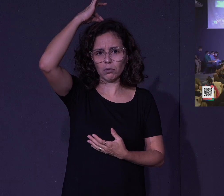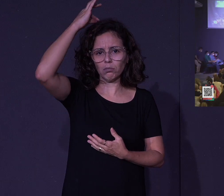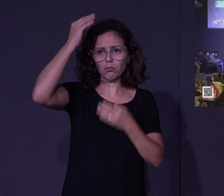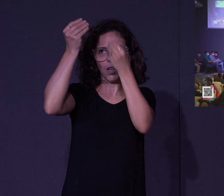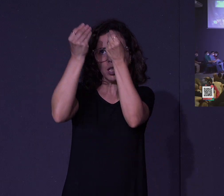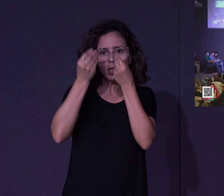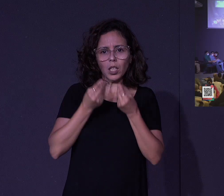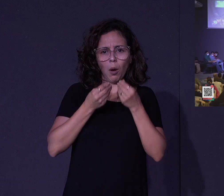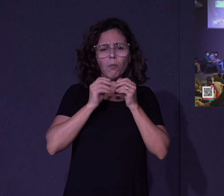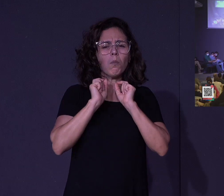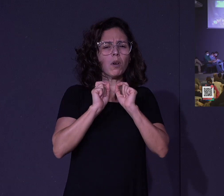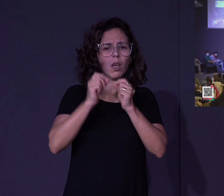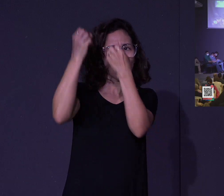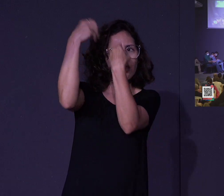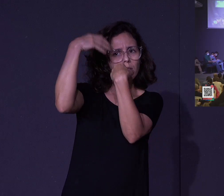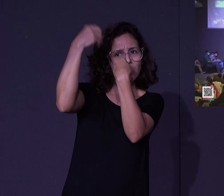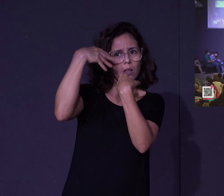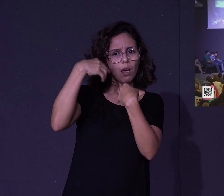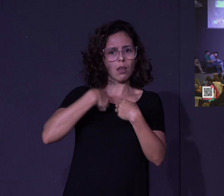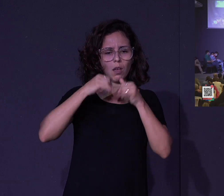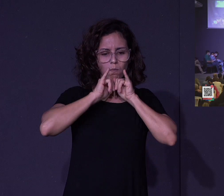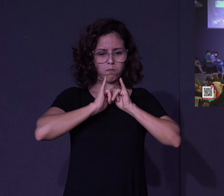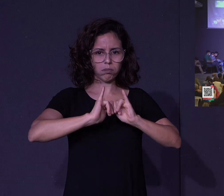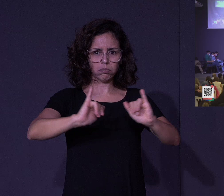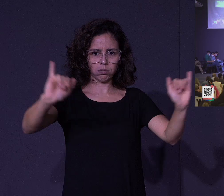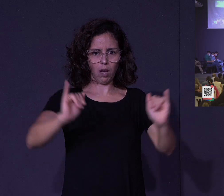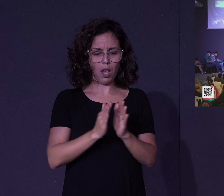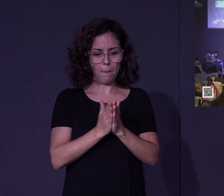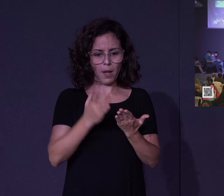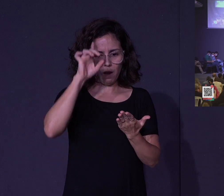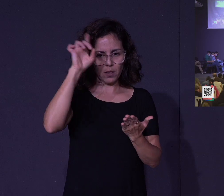coração. Ele fala pela exposição da sua palavra.